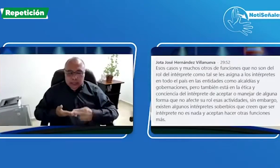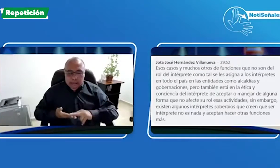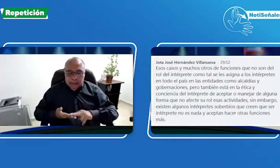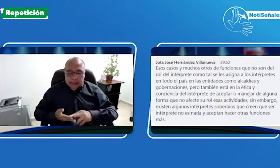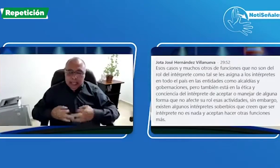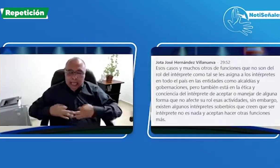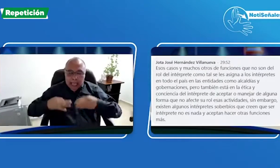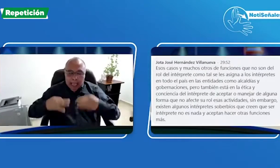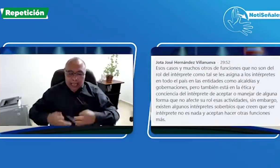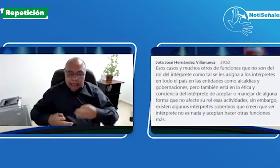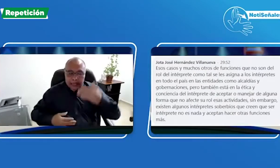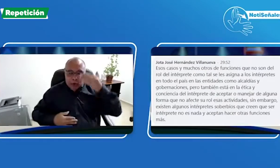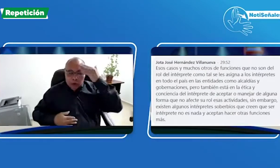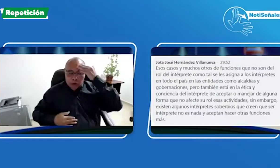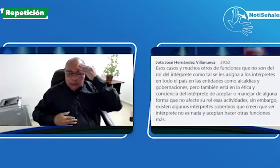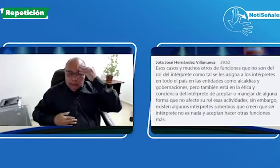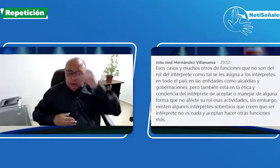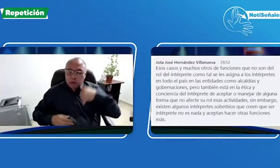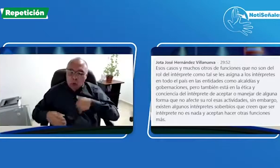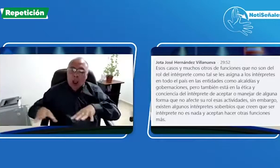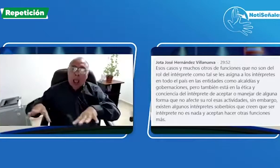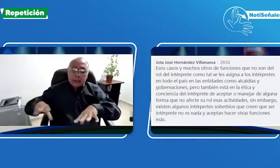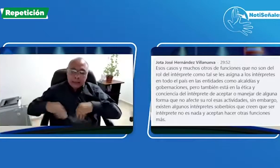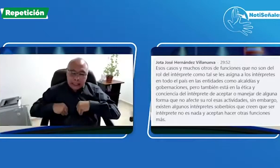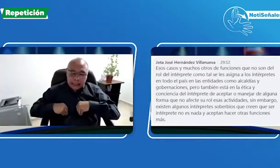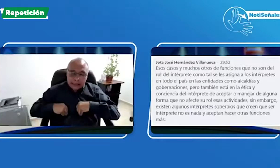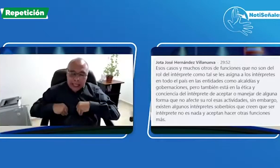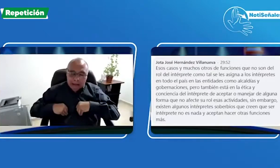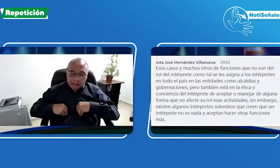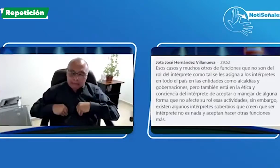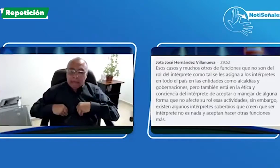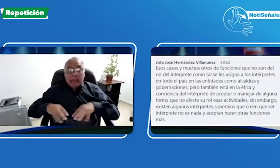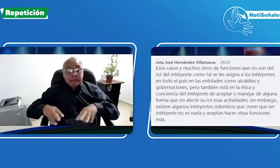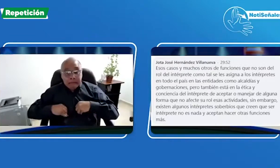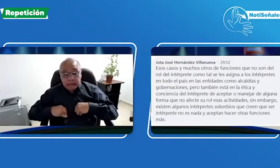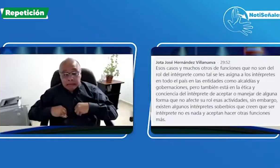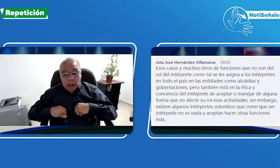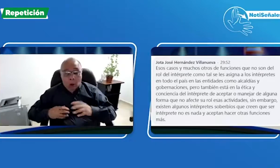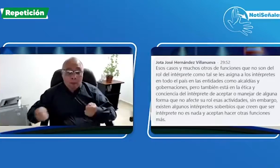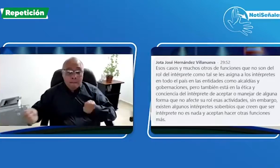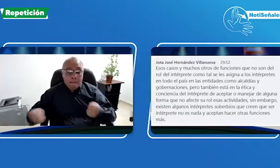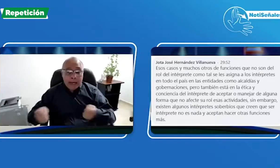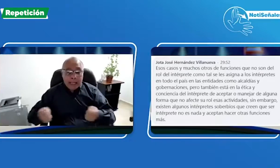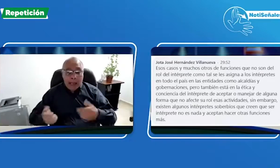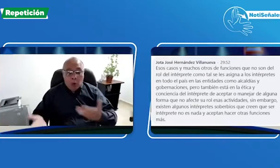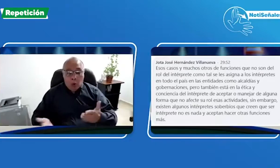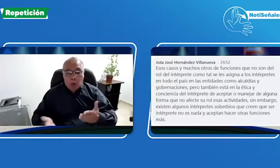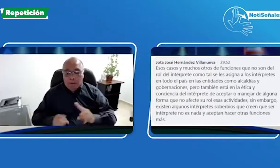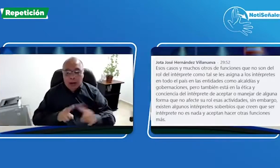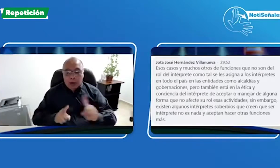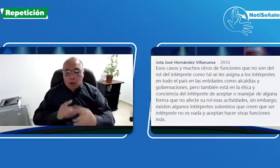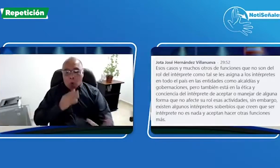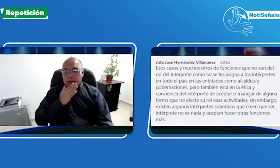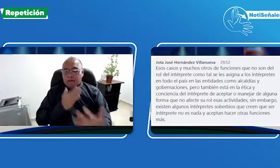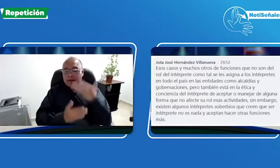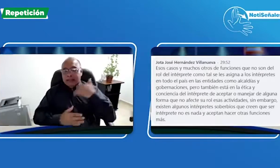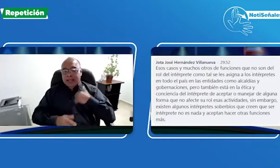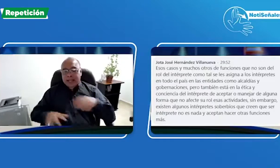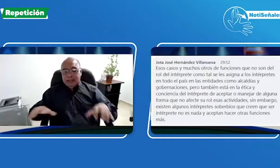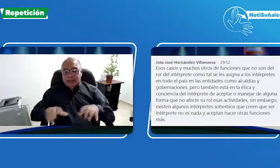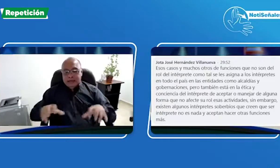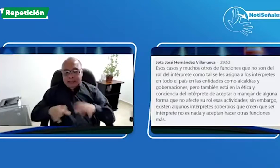Debe Ver La Importancia Del Conocimiento De la Ética Y de la Función Del Intérprete Para